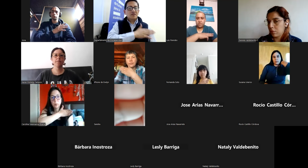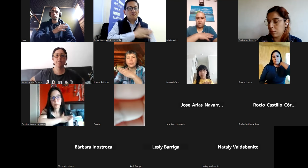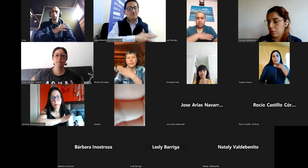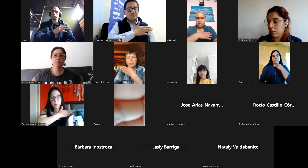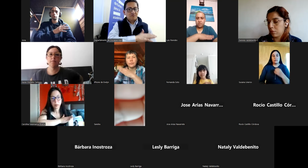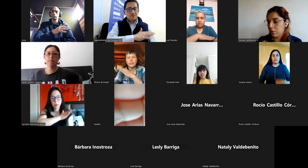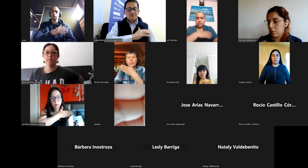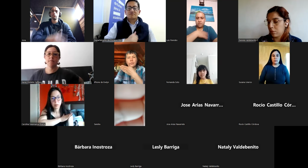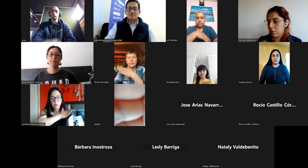así.